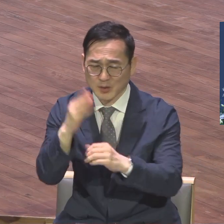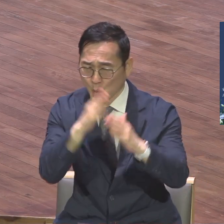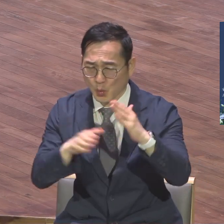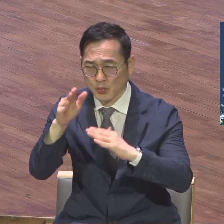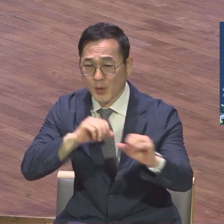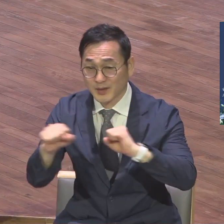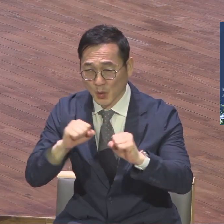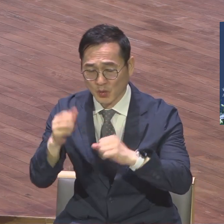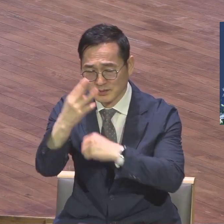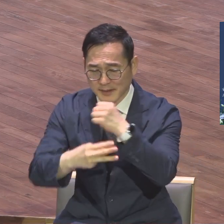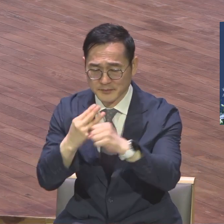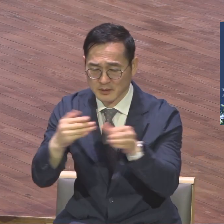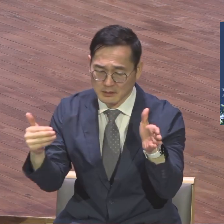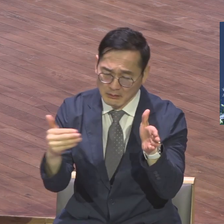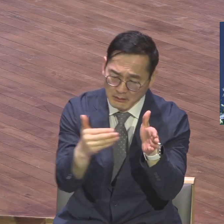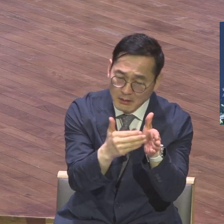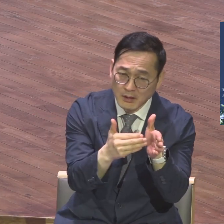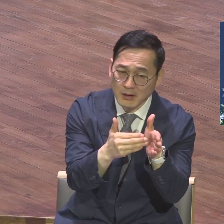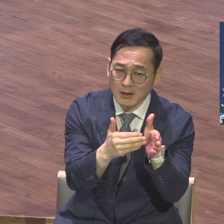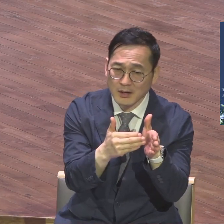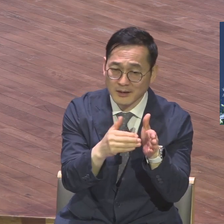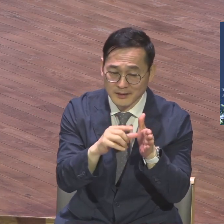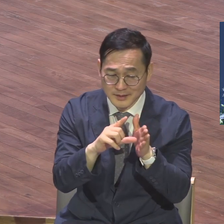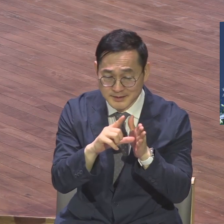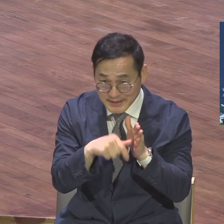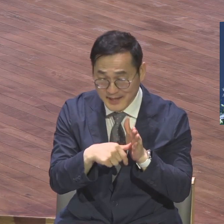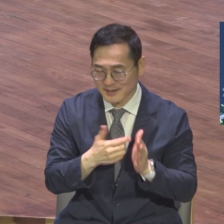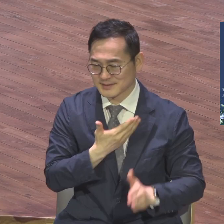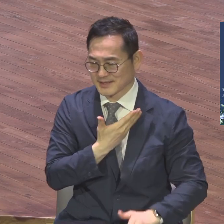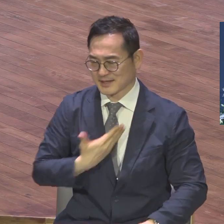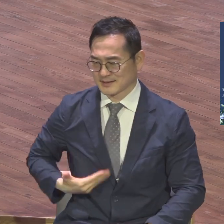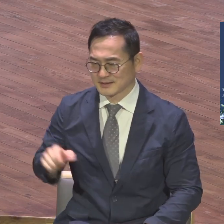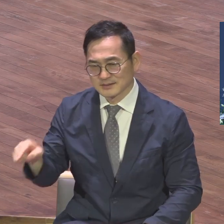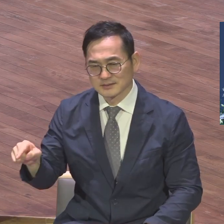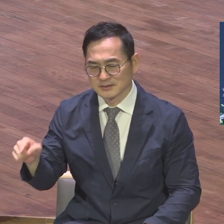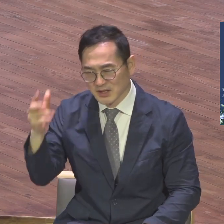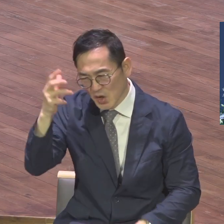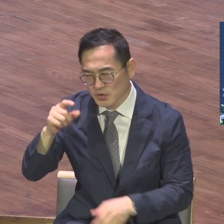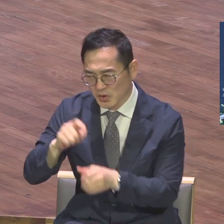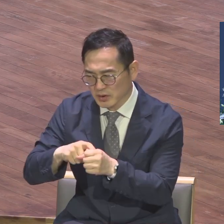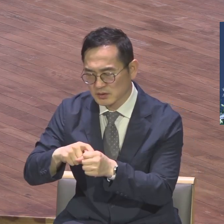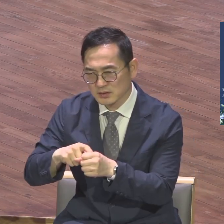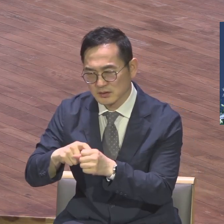있어요. 그렇기 때문에 제자들을 이 영적